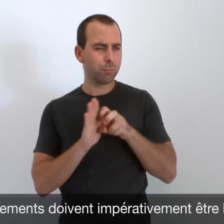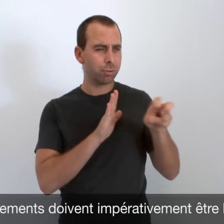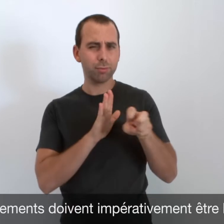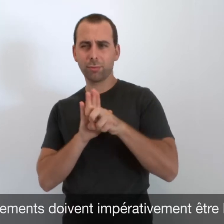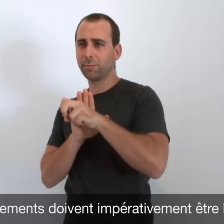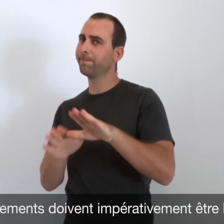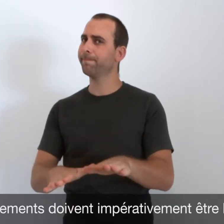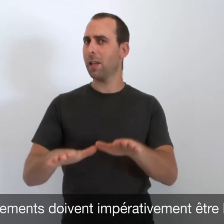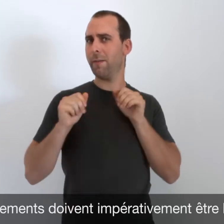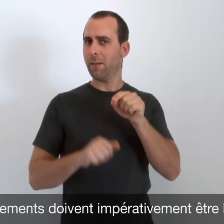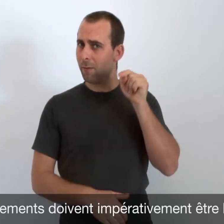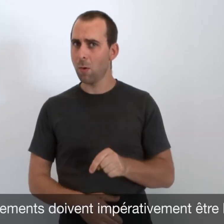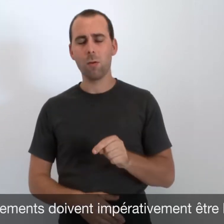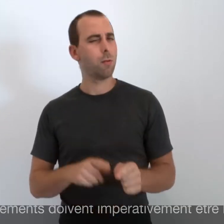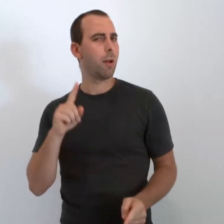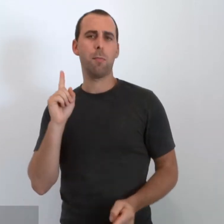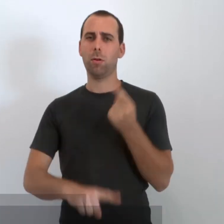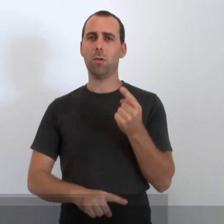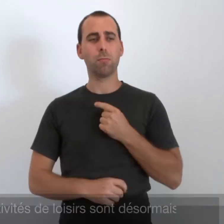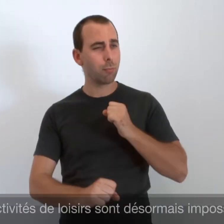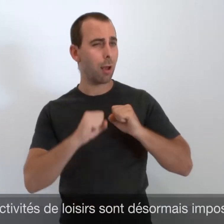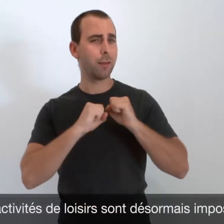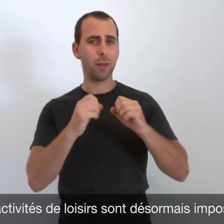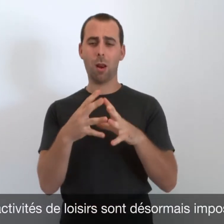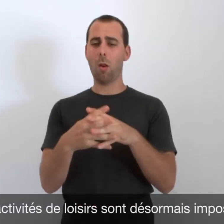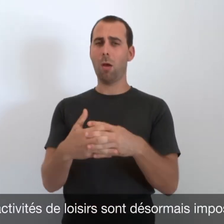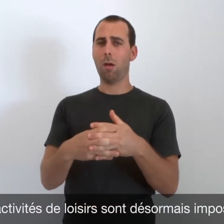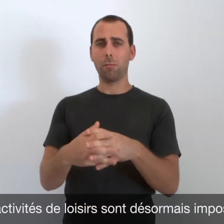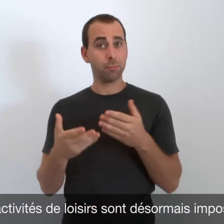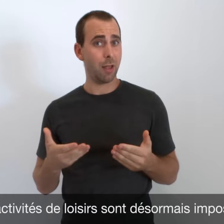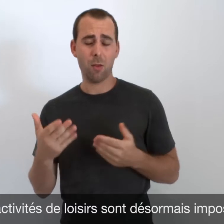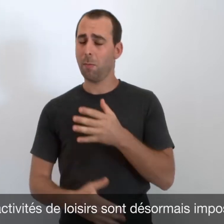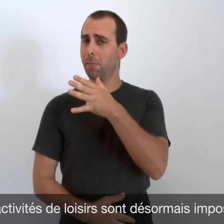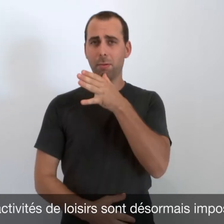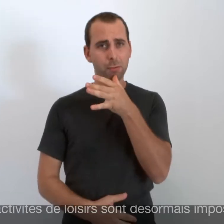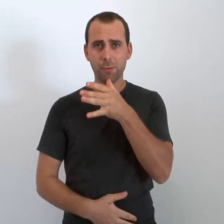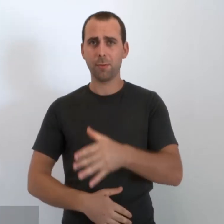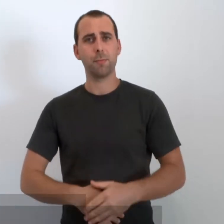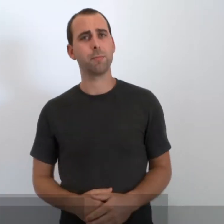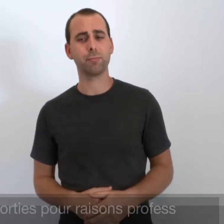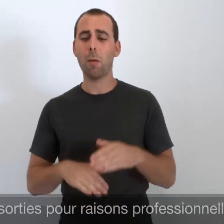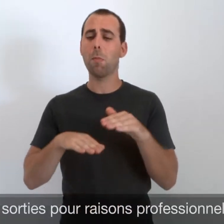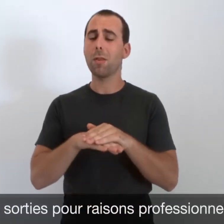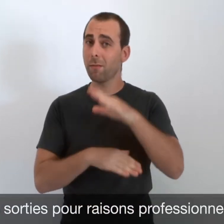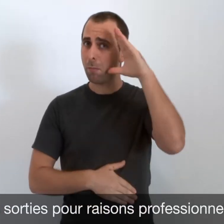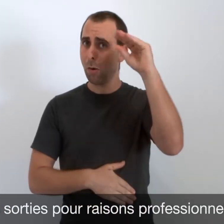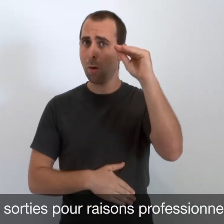doivent impérativement être limités. Toutes les activités de loisirs sont désormais impossibles. Seules les sorties pour